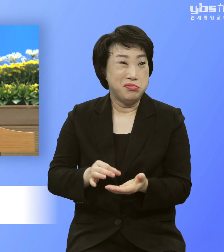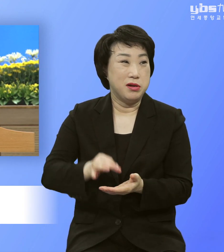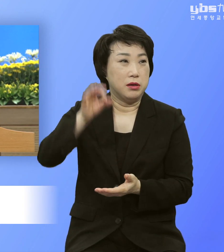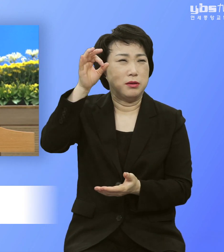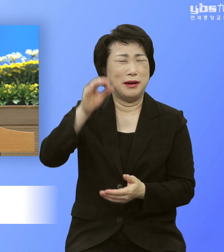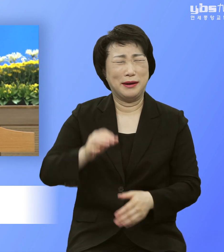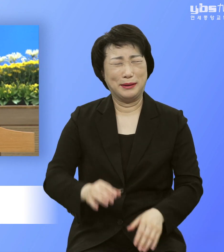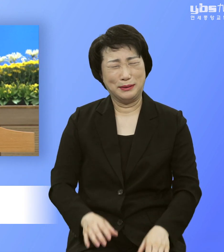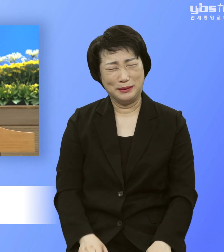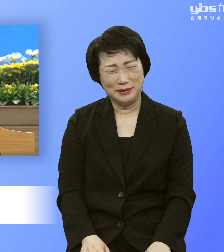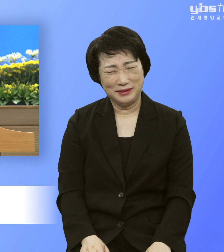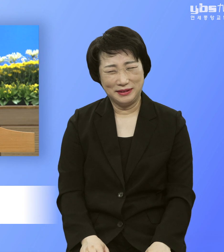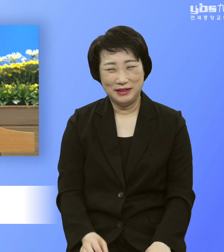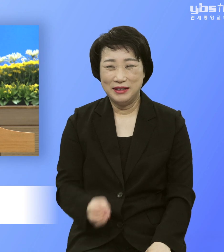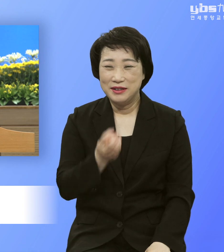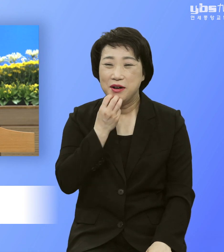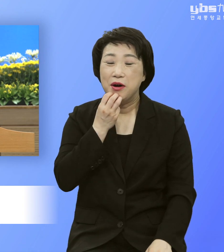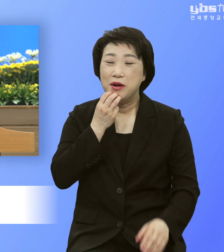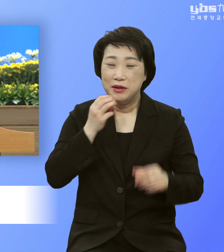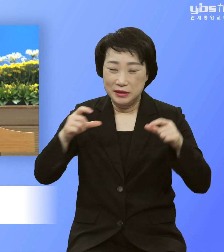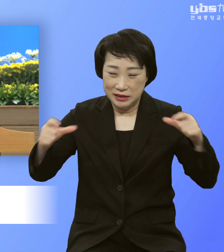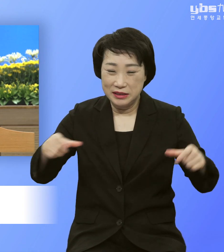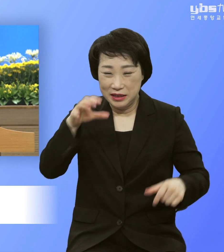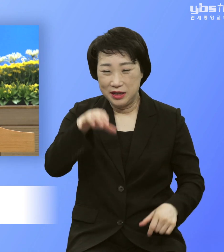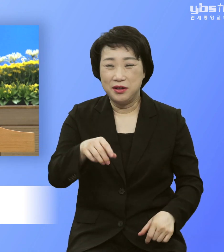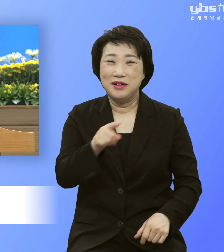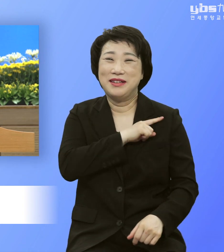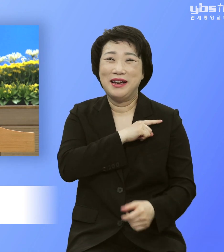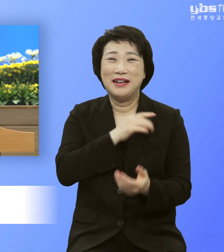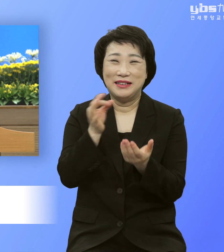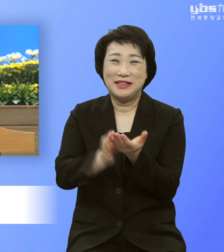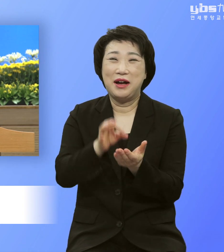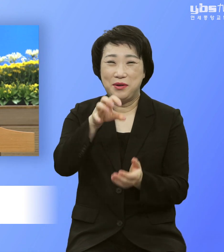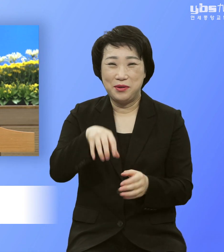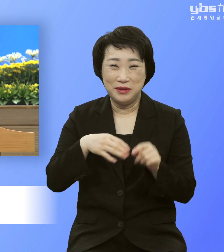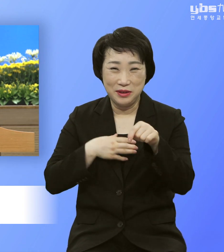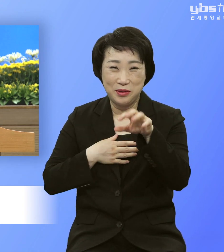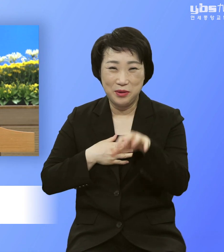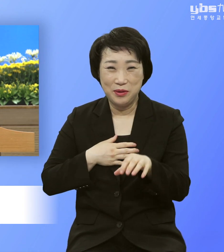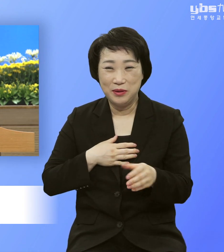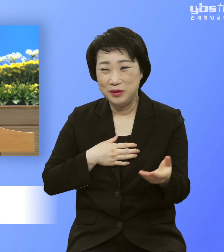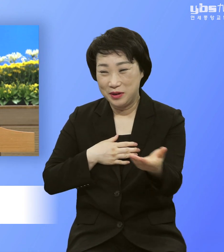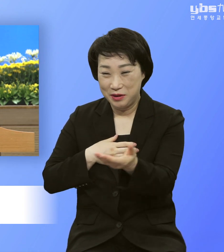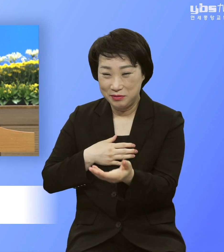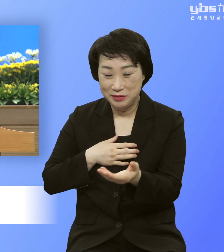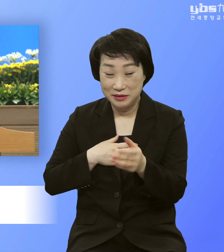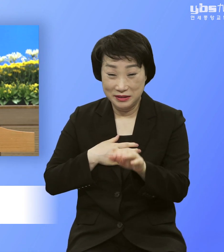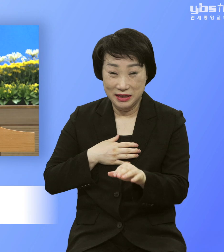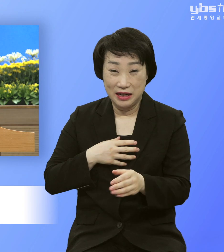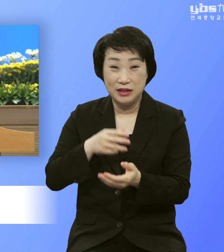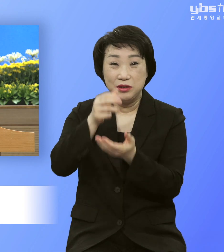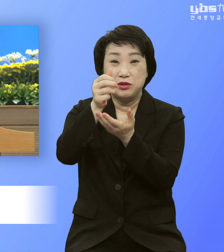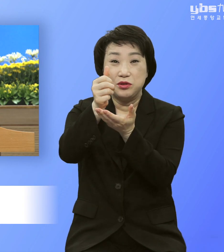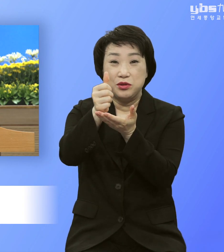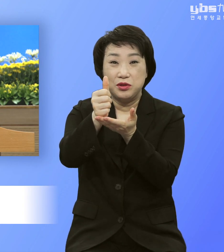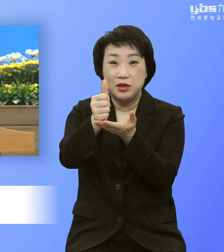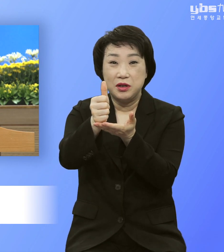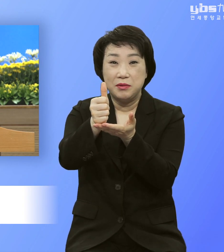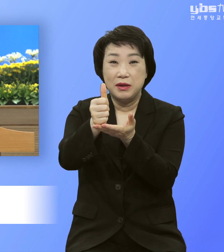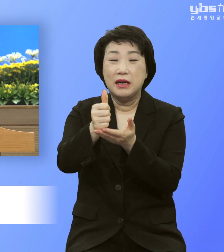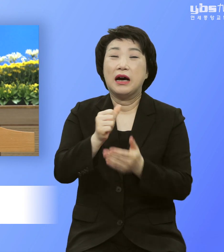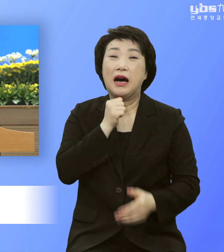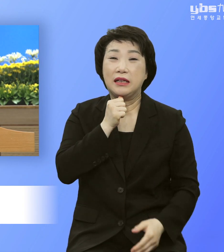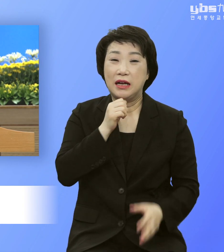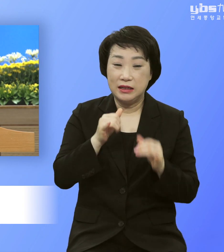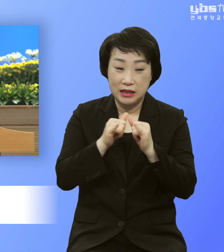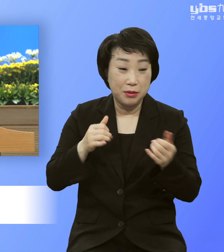비싸졌어요. 그래도 서울 시내에서는 제일 싼 동네예요. 우리 주님께서 이